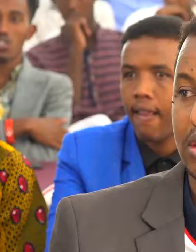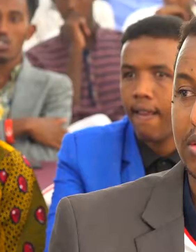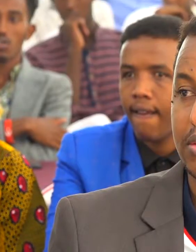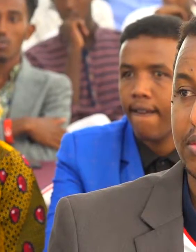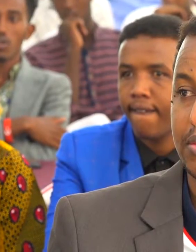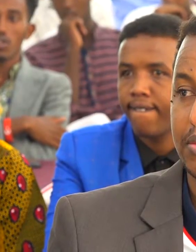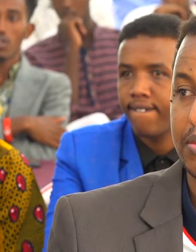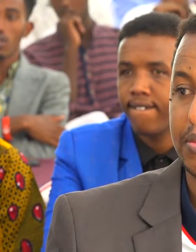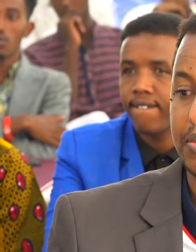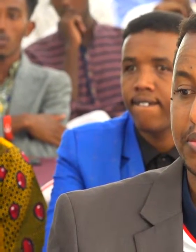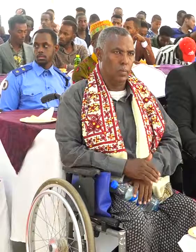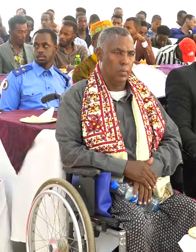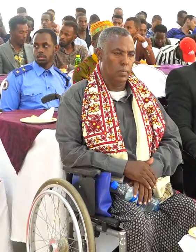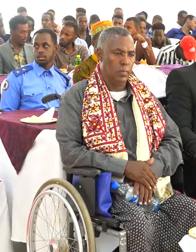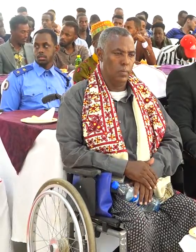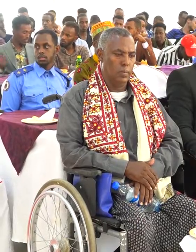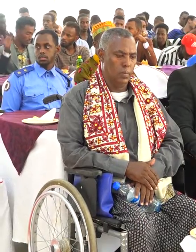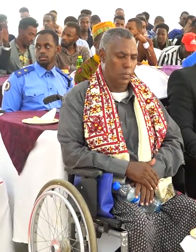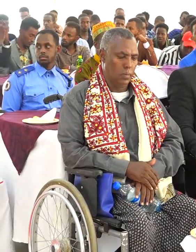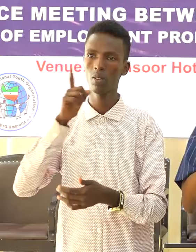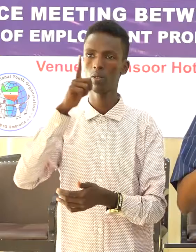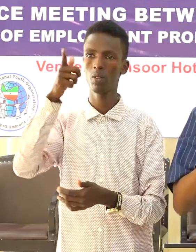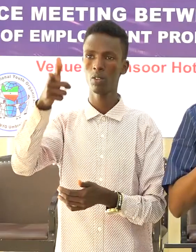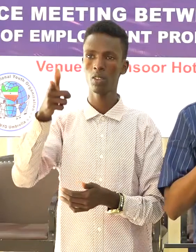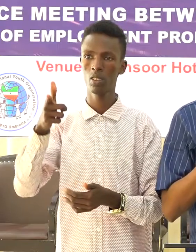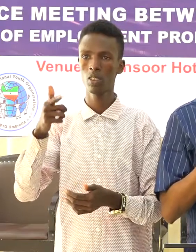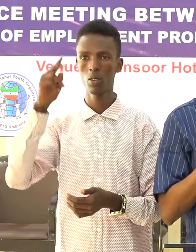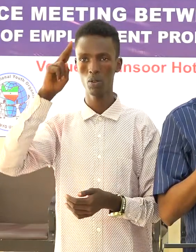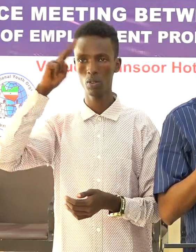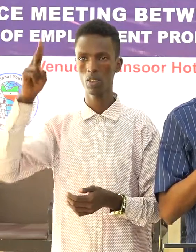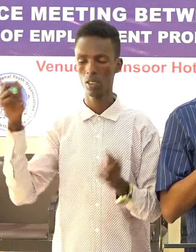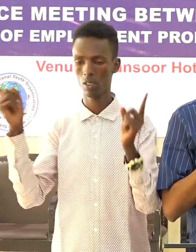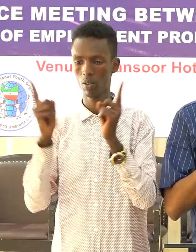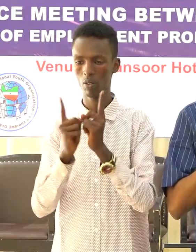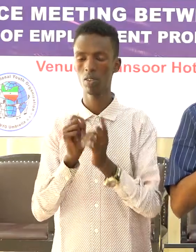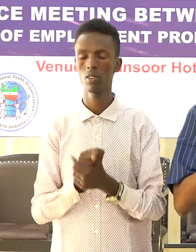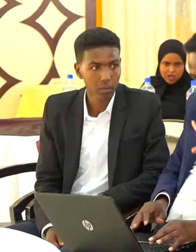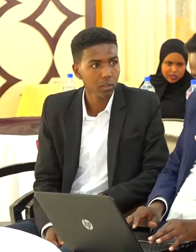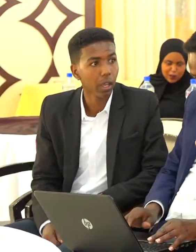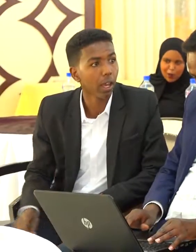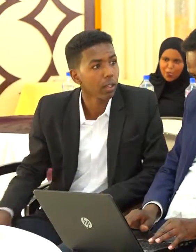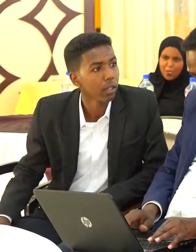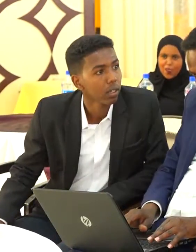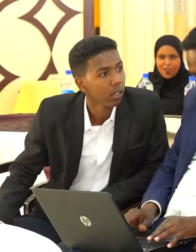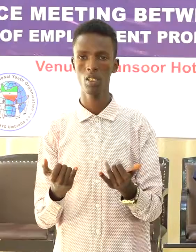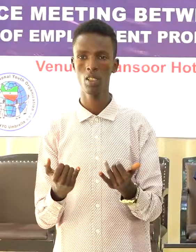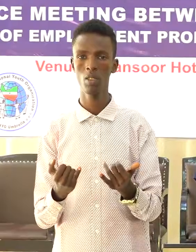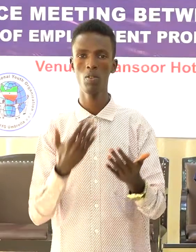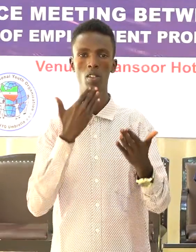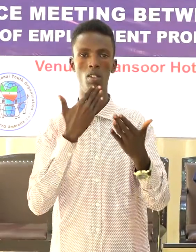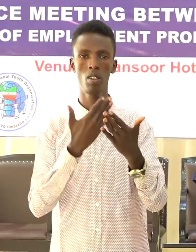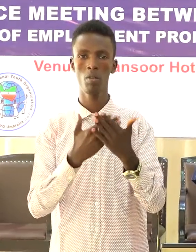ballan qaaday inay wax la qaban doonaan dhalinyaradaasi naafada ah ugu horreyn waxaan bogaadinayaa dalada Sonyo